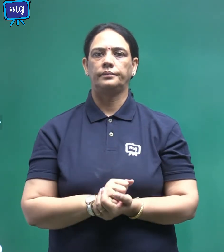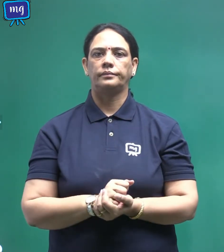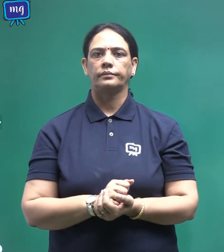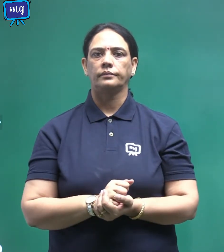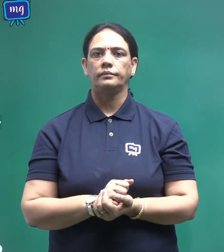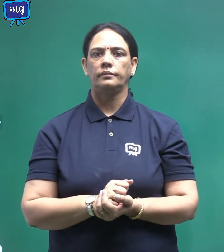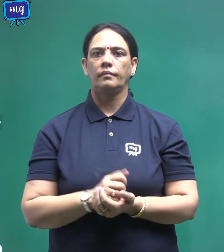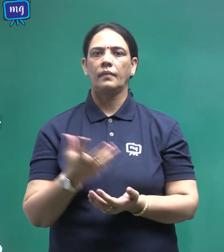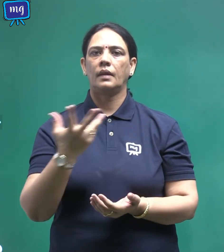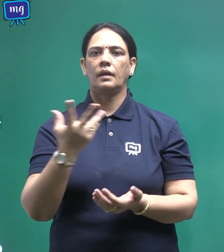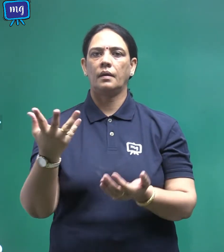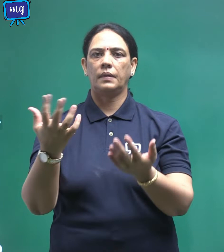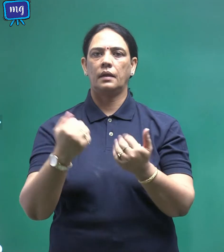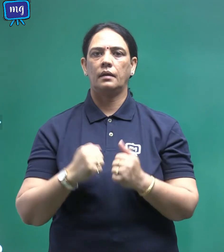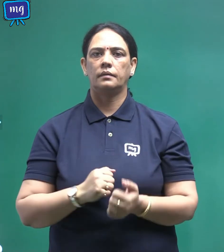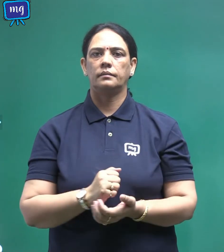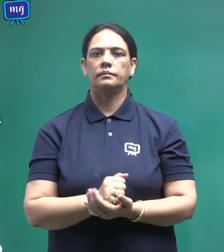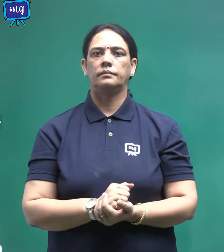क्या मिला